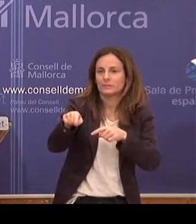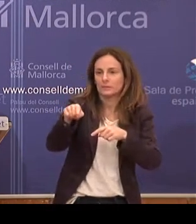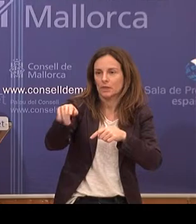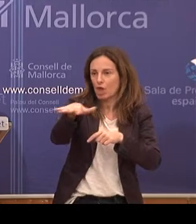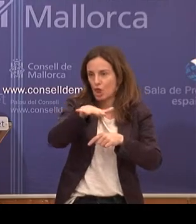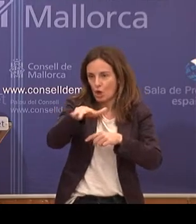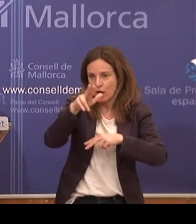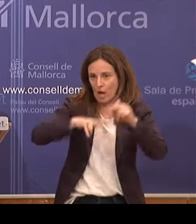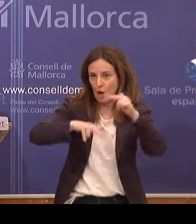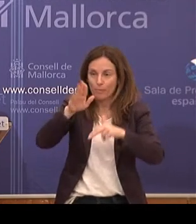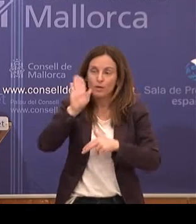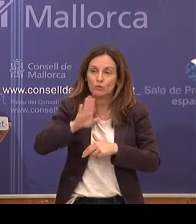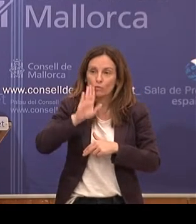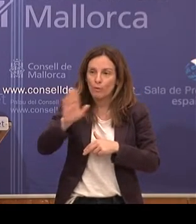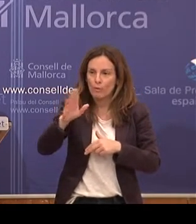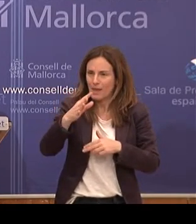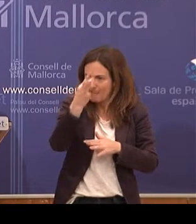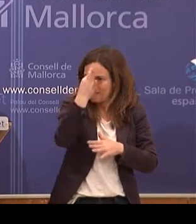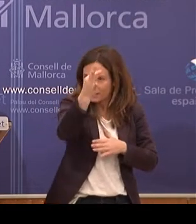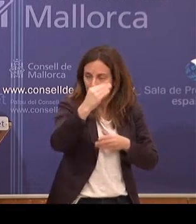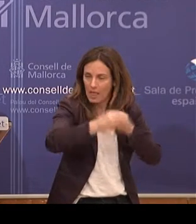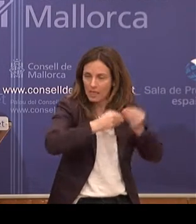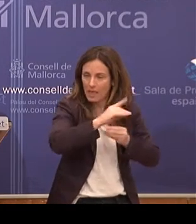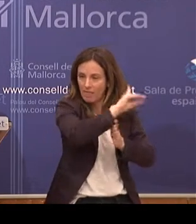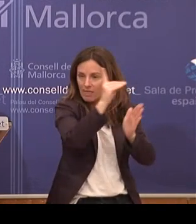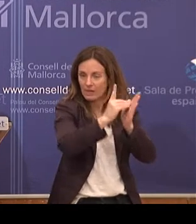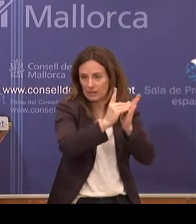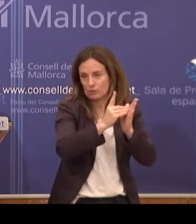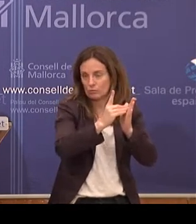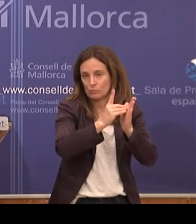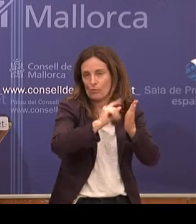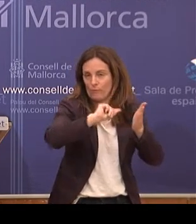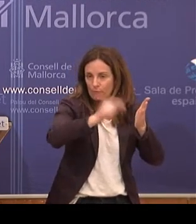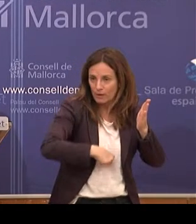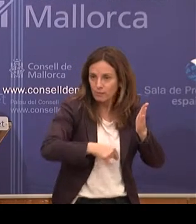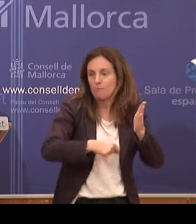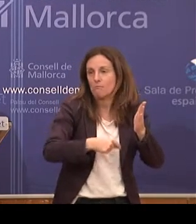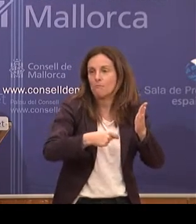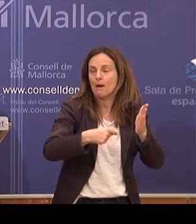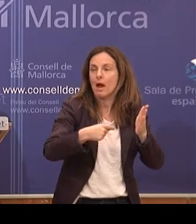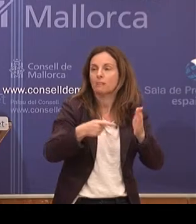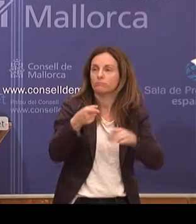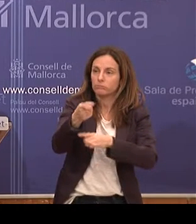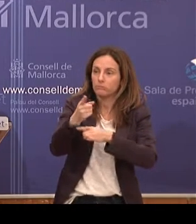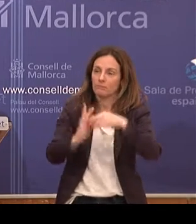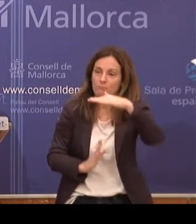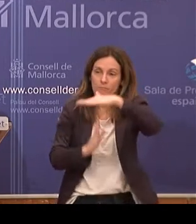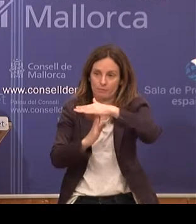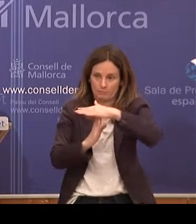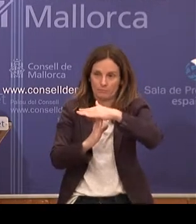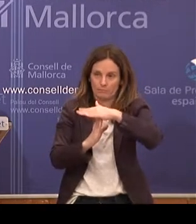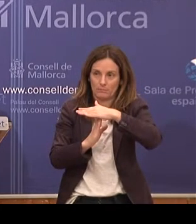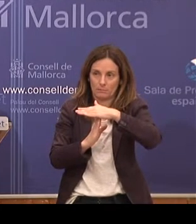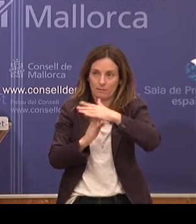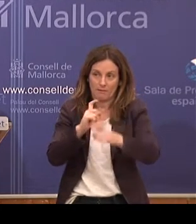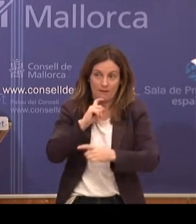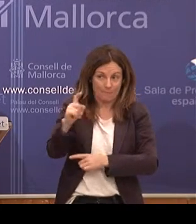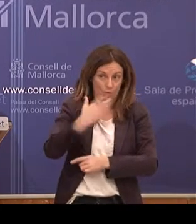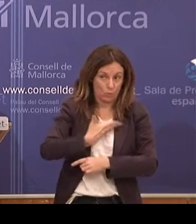'aturin, s'aparalitzin quan ha començat la seva execució. Realment, és la millor solució tant per l'administració